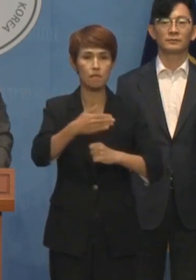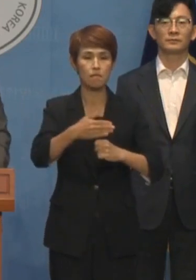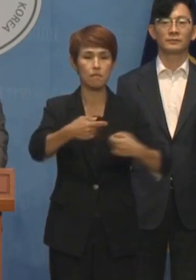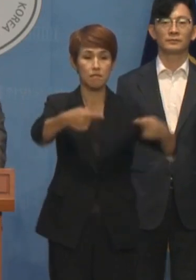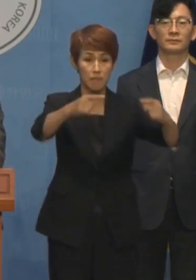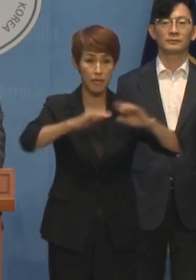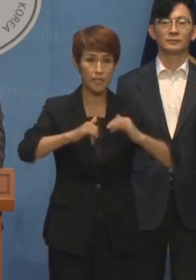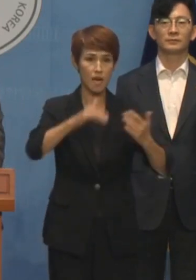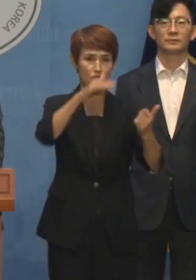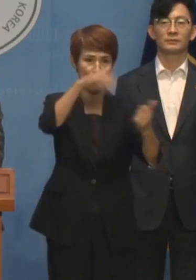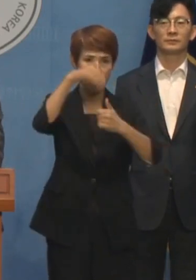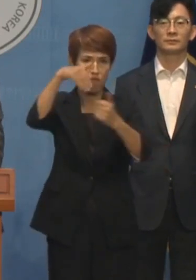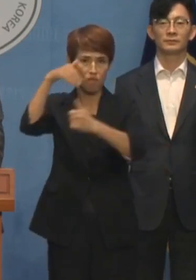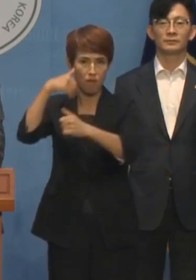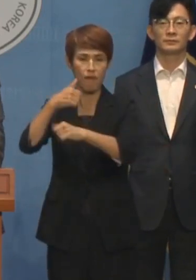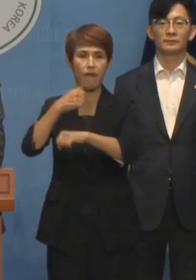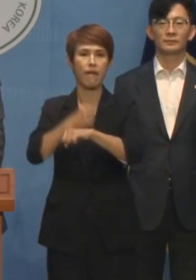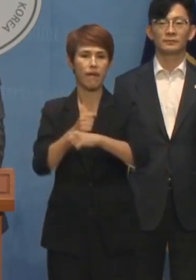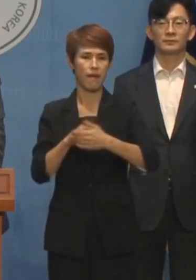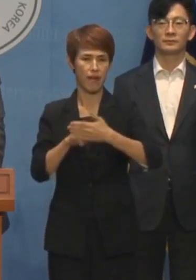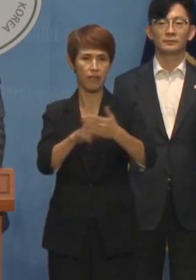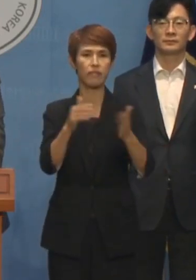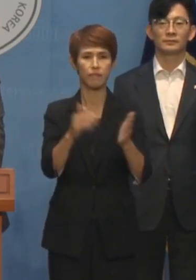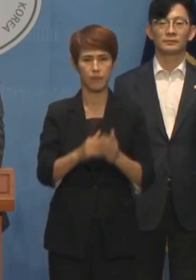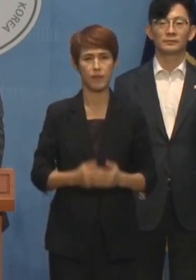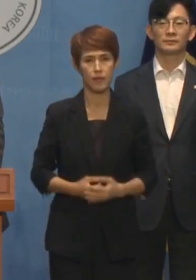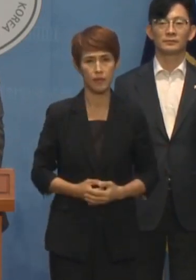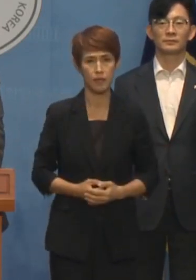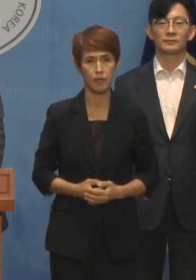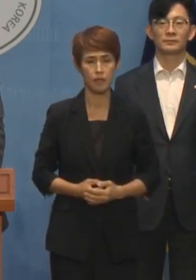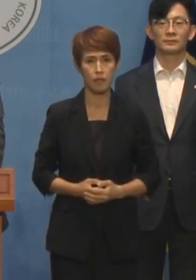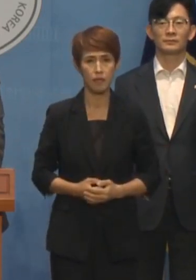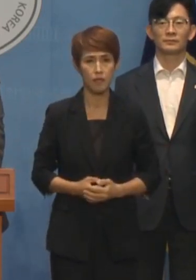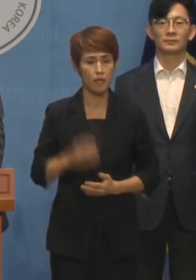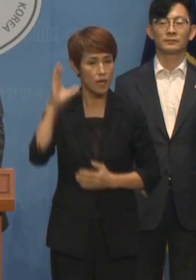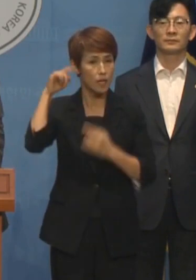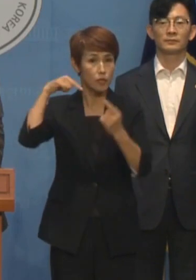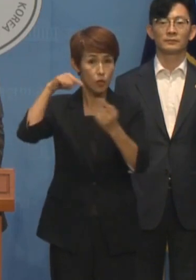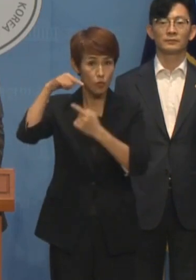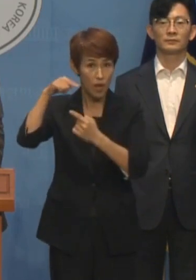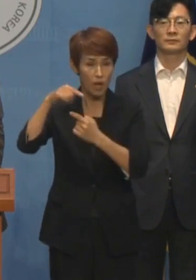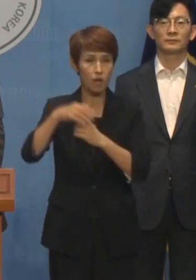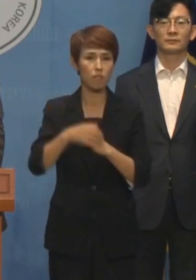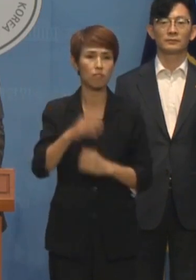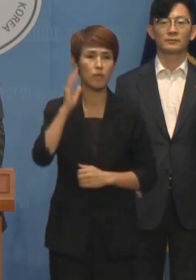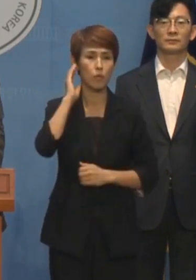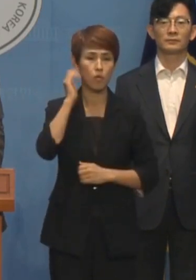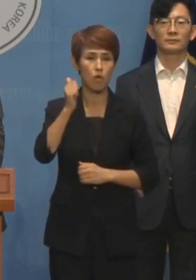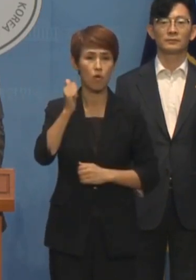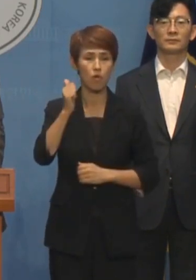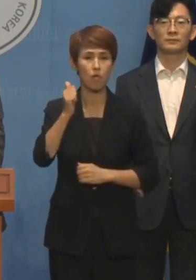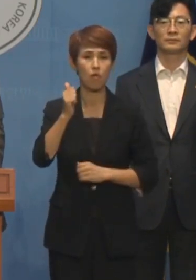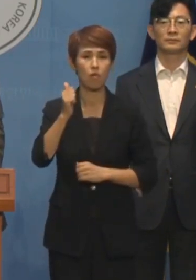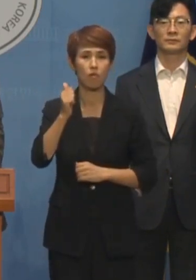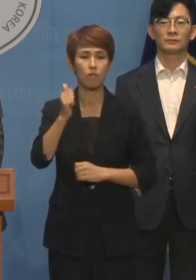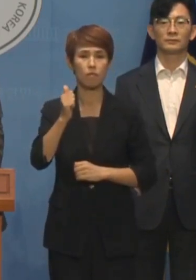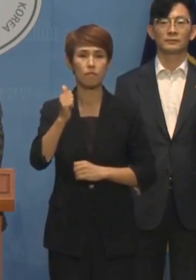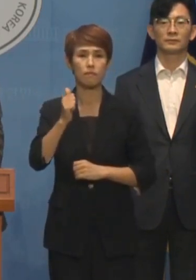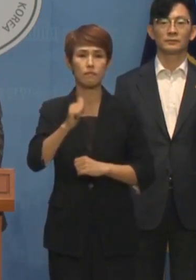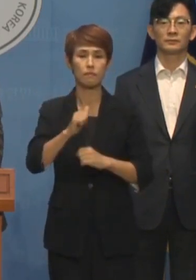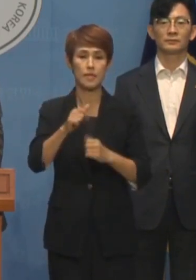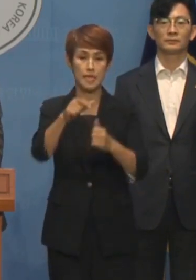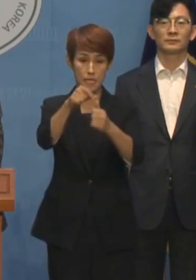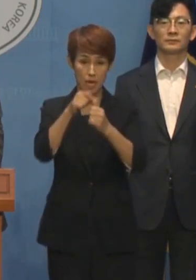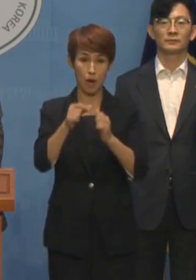역시 단독 강행 채택했습니다. 국회 인사청문회는 대통령 인사권에 대해서 국회가 15일 이내에 청문